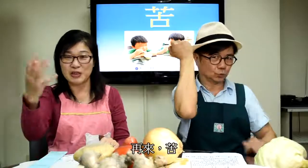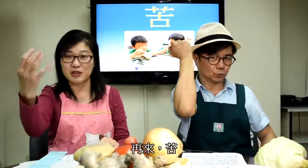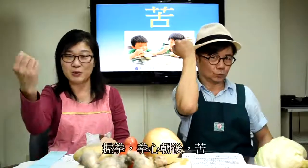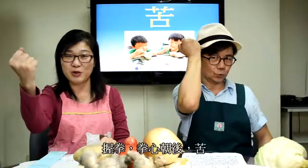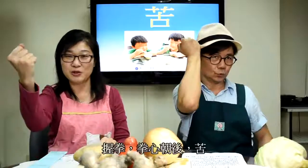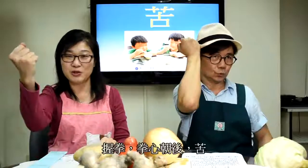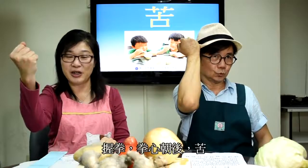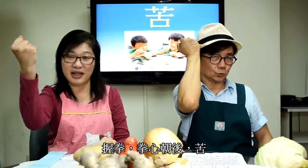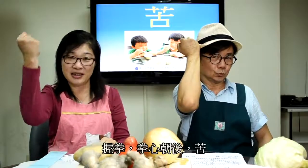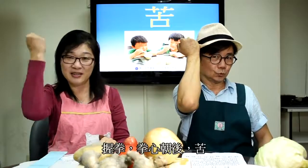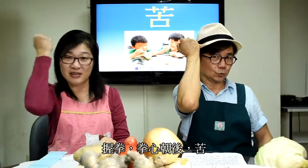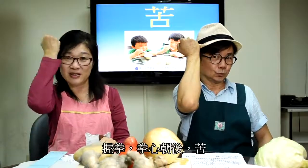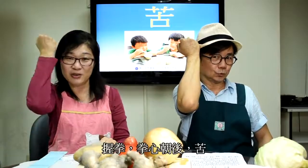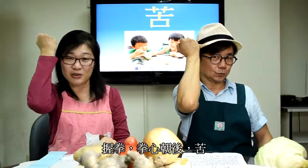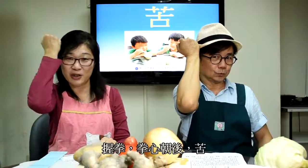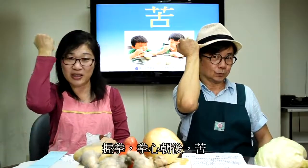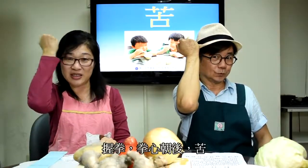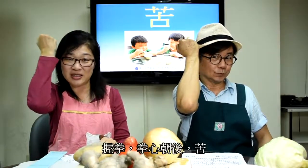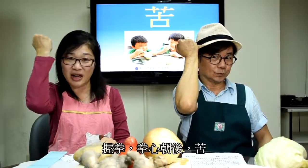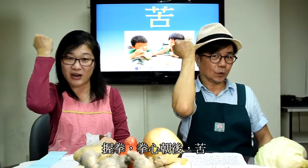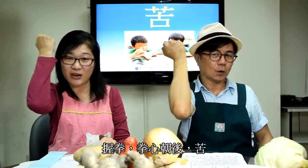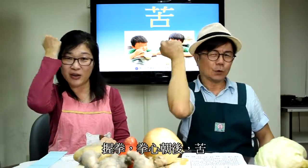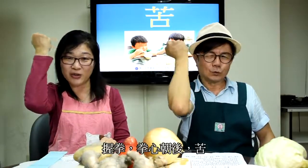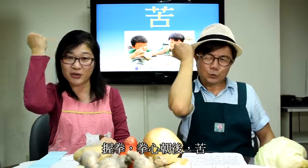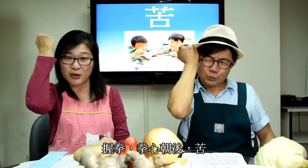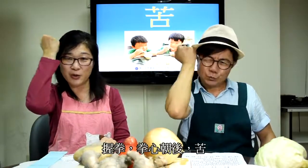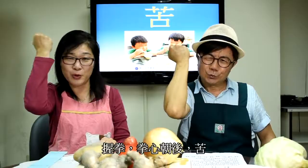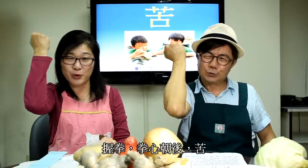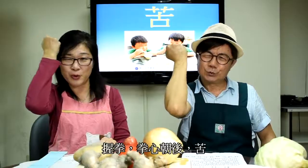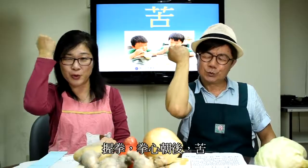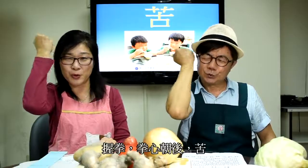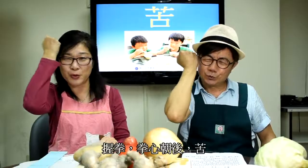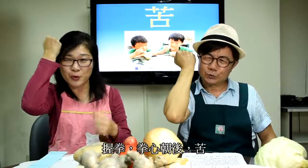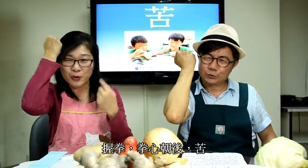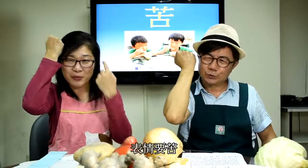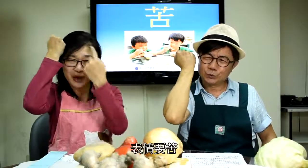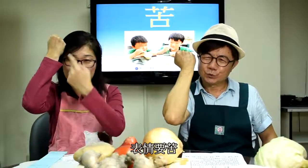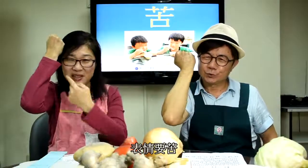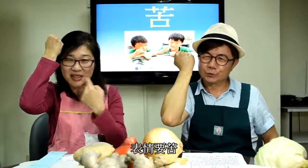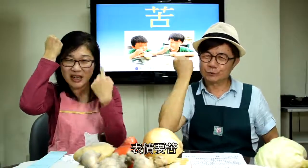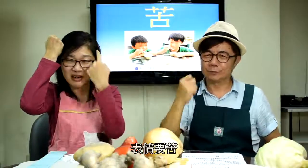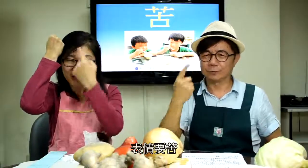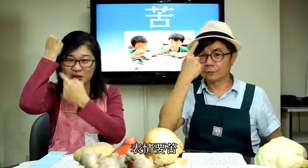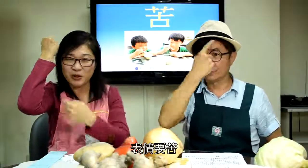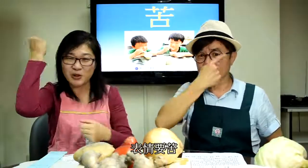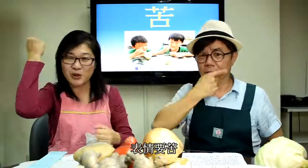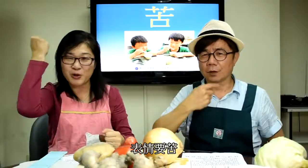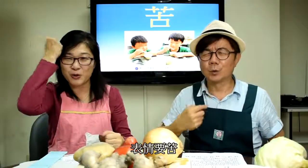握拳，拳心朝后，苦，表情要